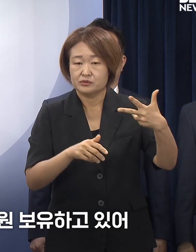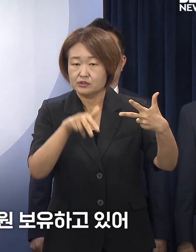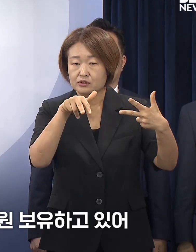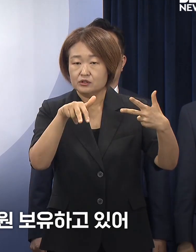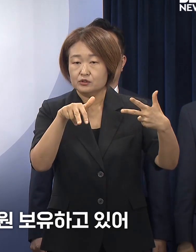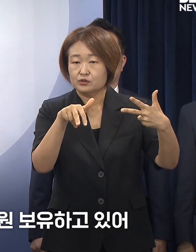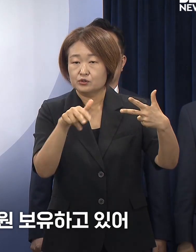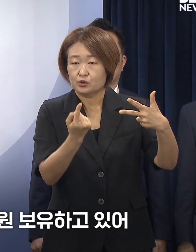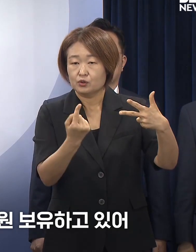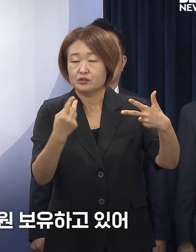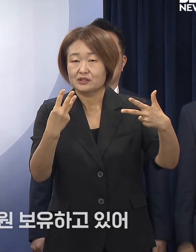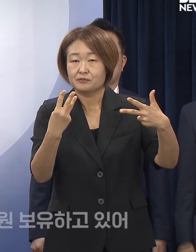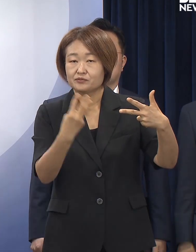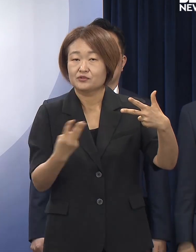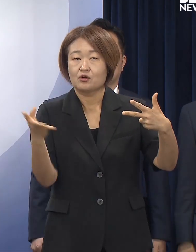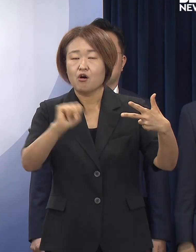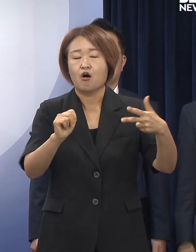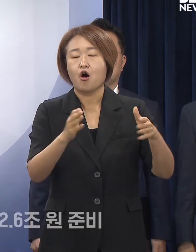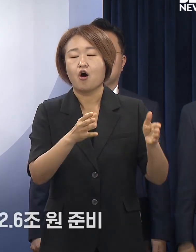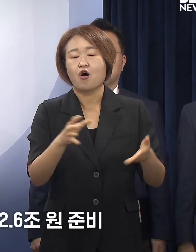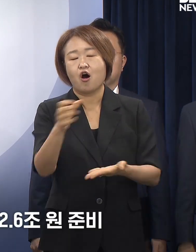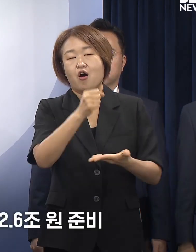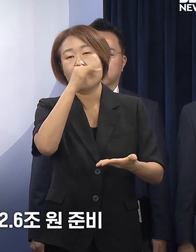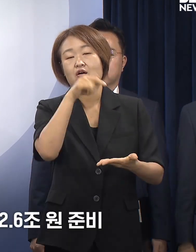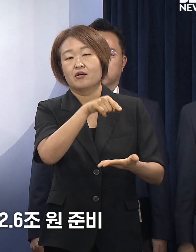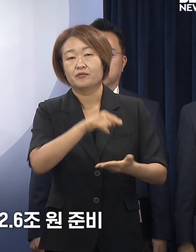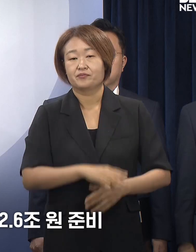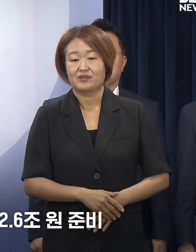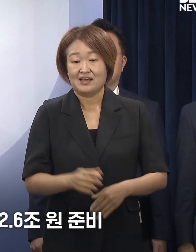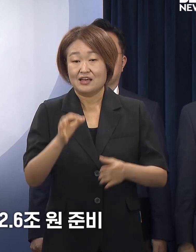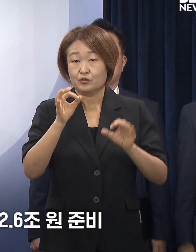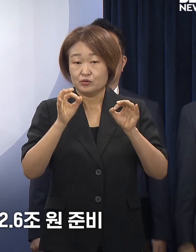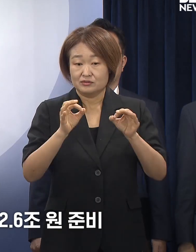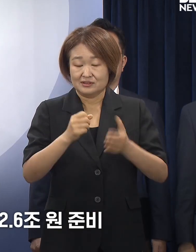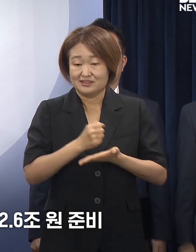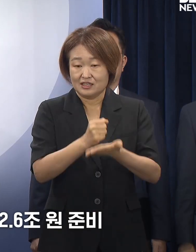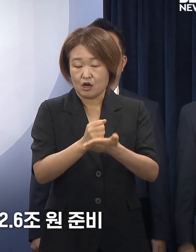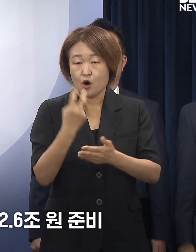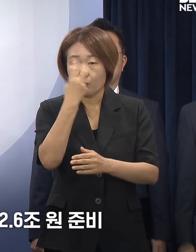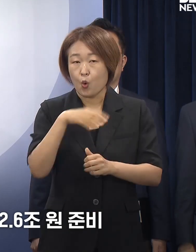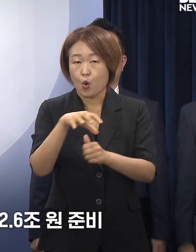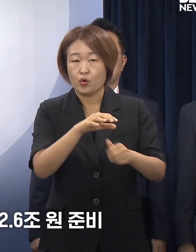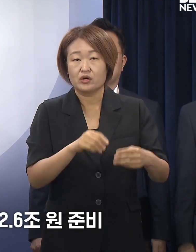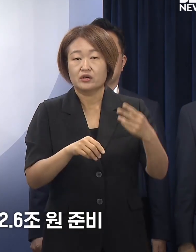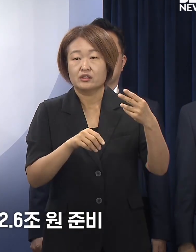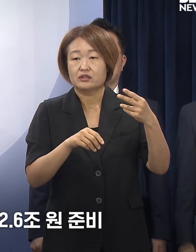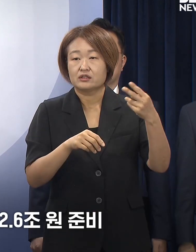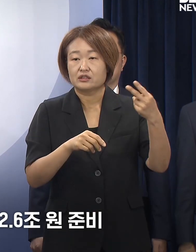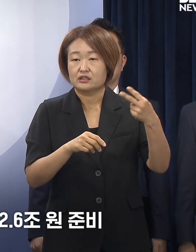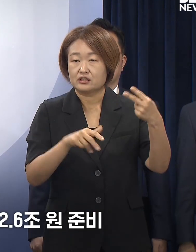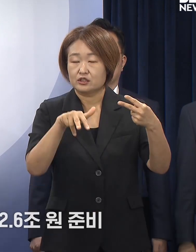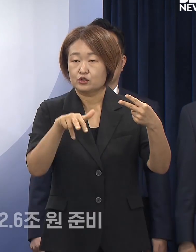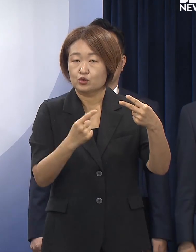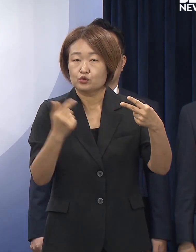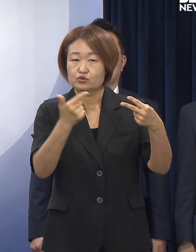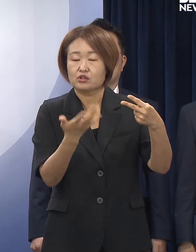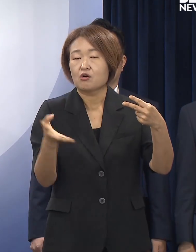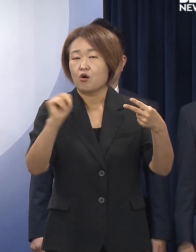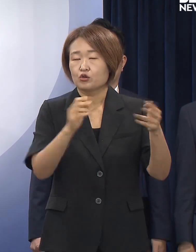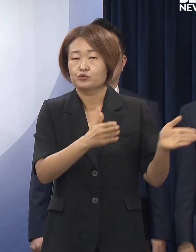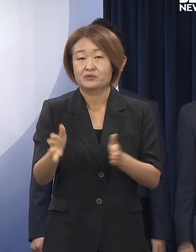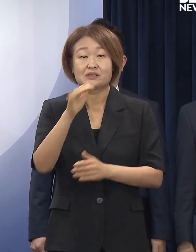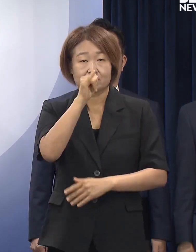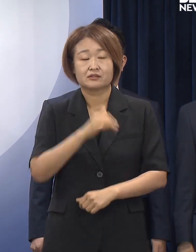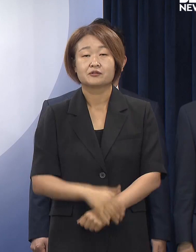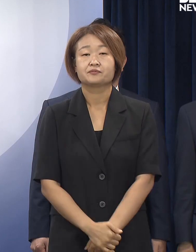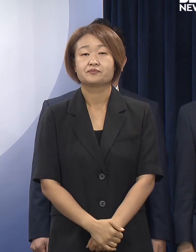77.3조 원을 보유하고 있습니다. 예금자 보호 준비금도 2.6조 원 준비되어 있습니다.